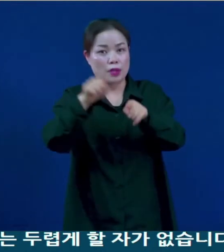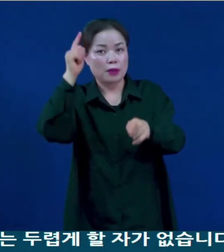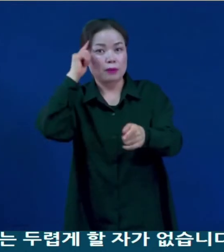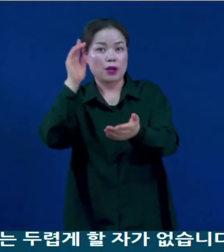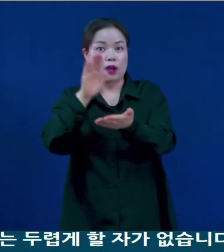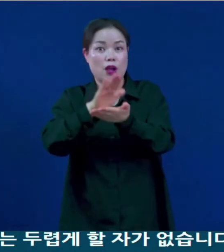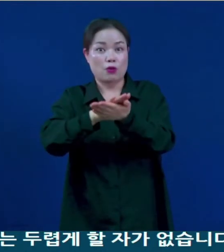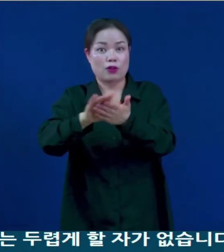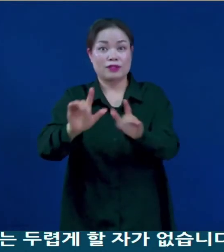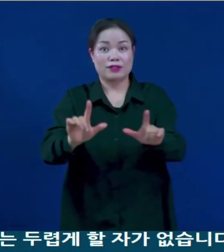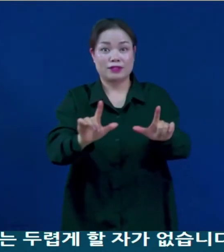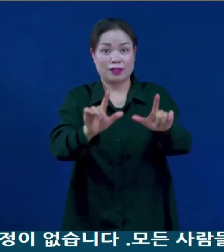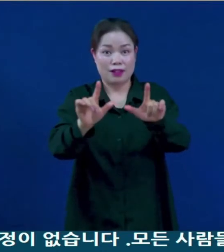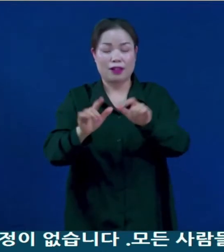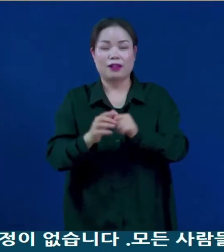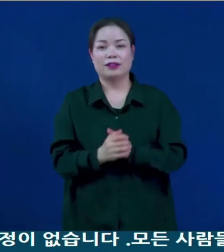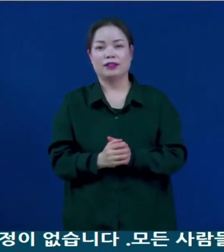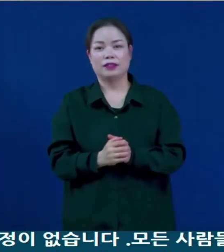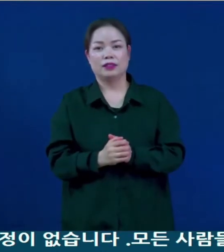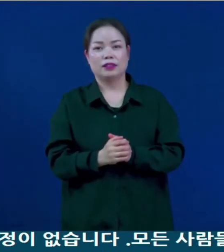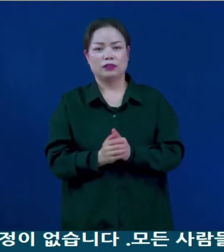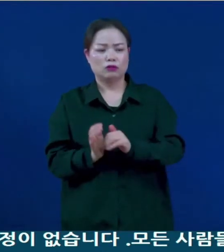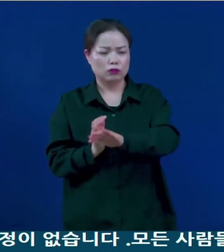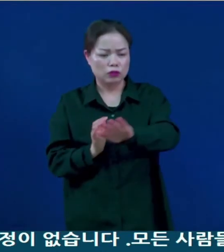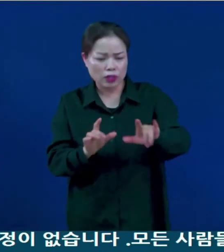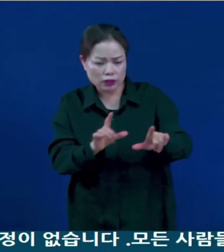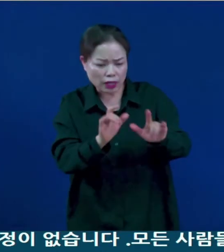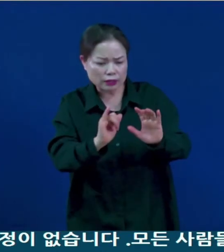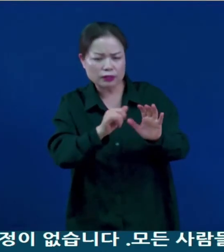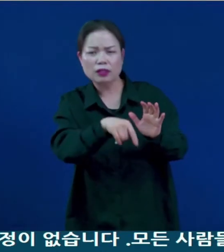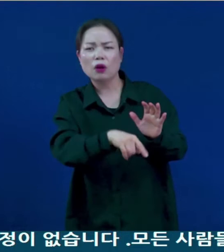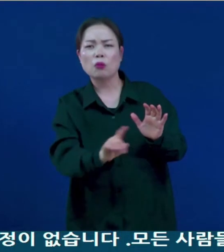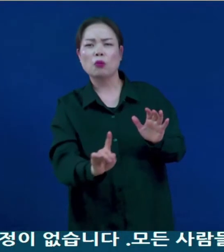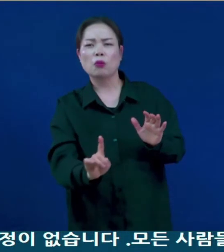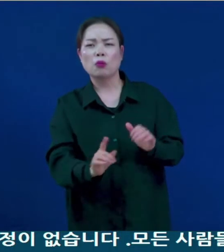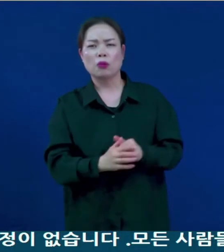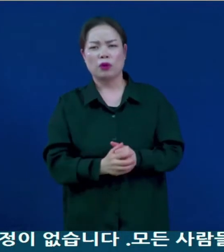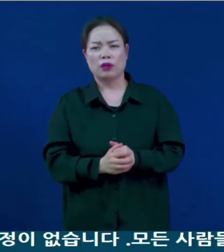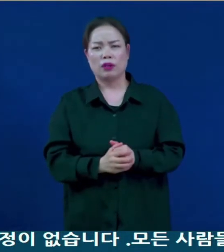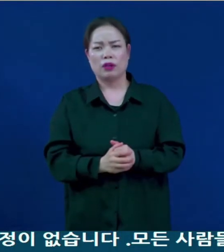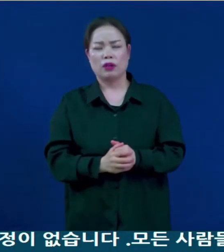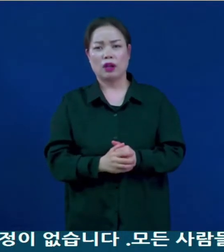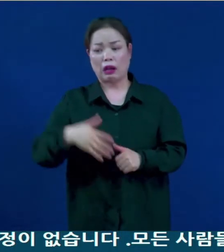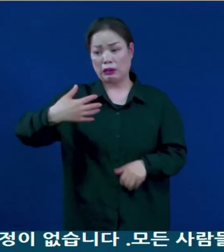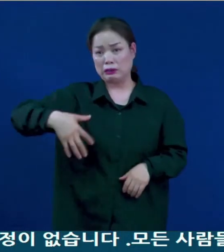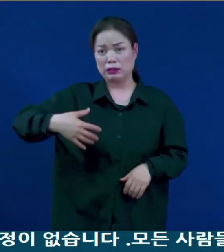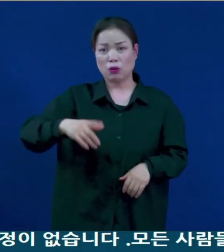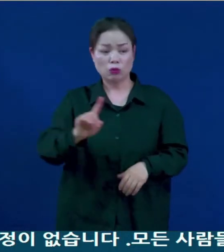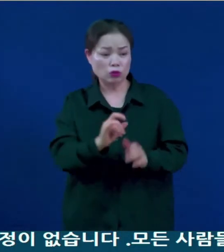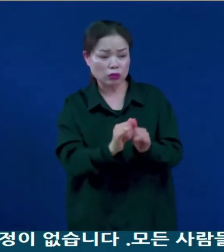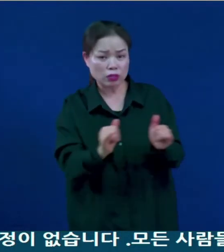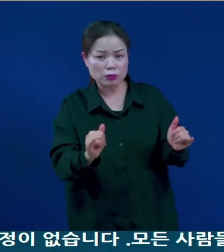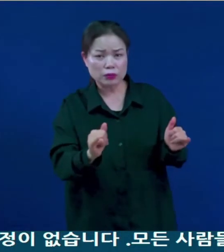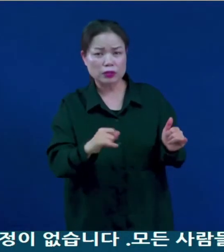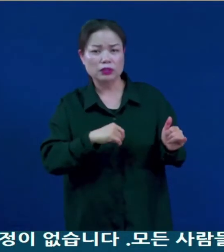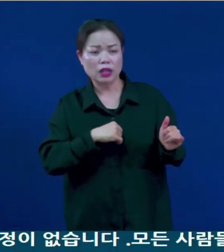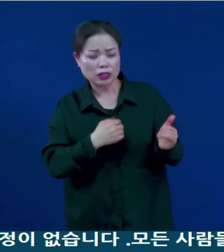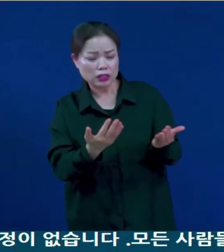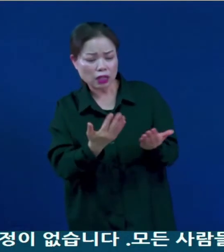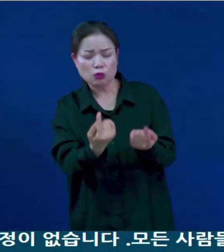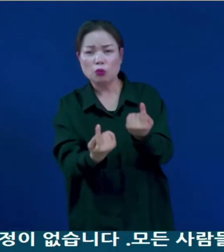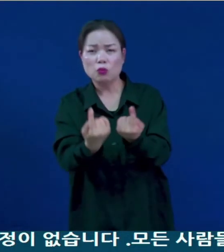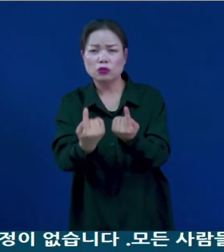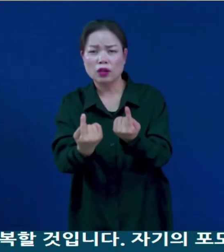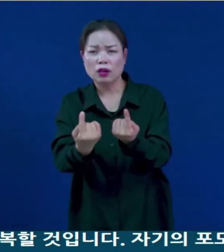평화롭게 살 것입니다. 그러나 우리가 지금 사는 세상은 어떻습니까? 아직까지 어떤 사람들은 자기가 일한